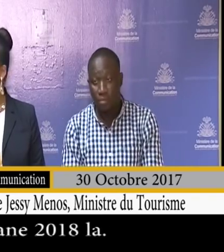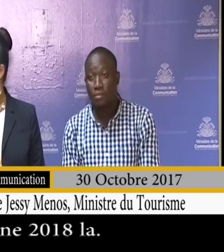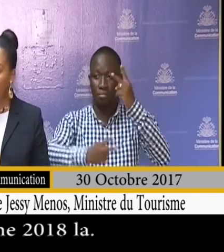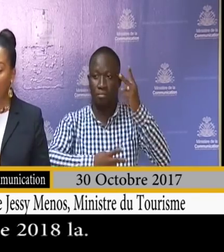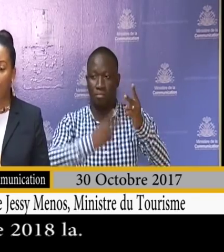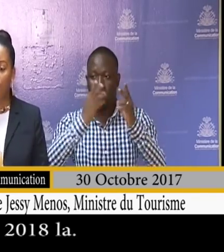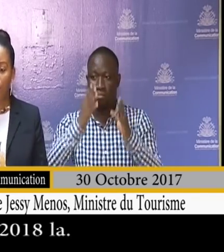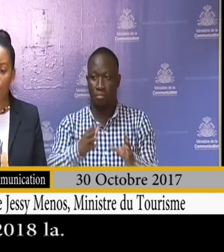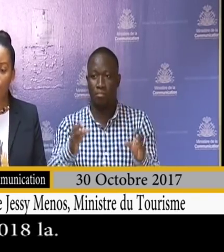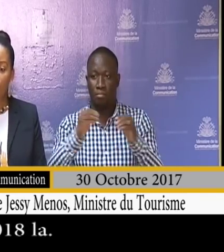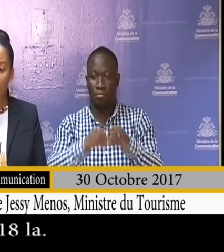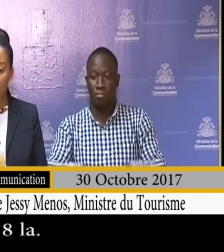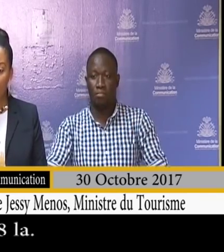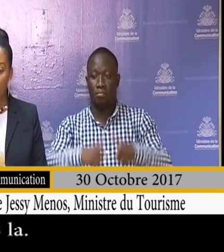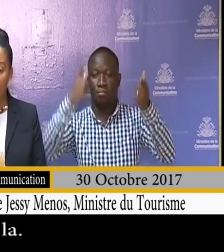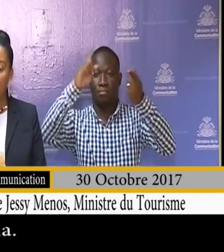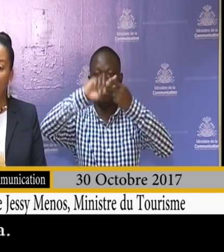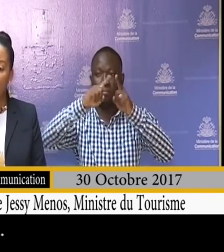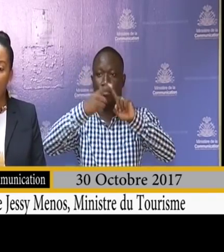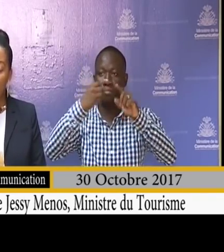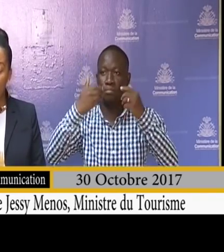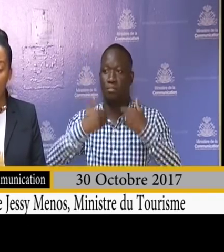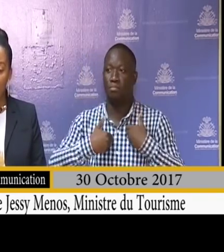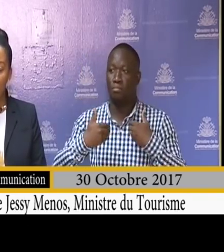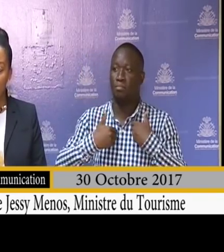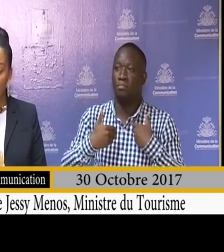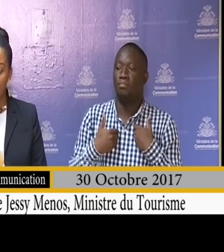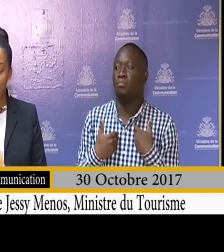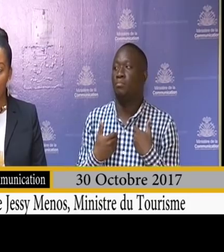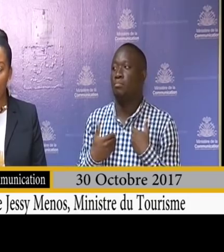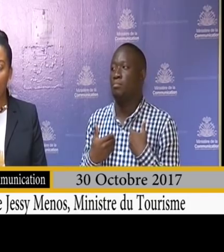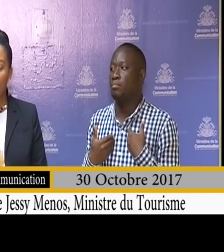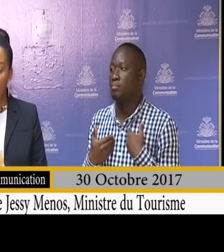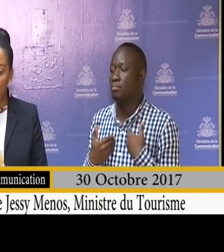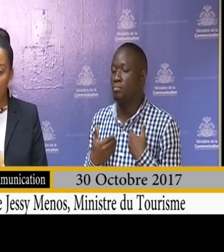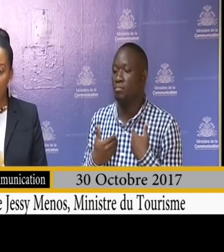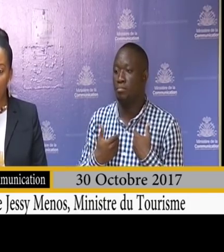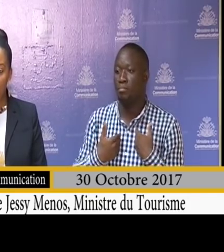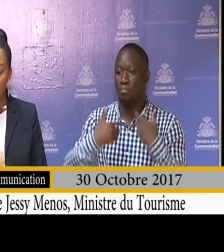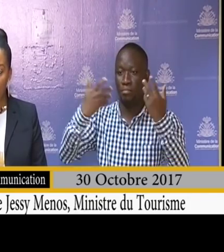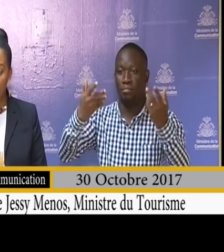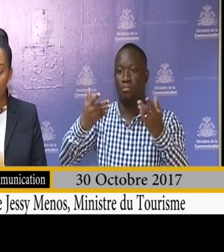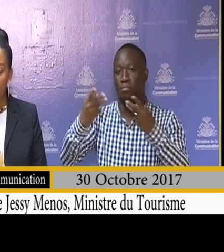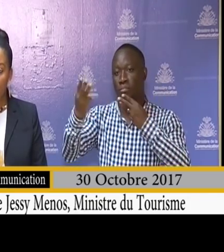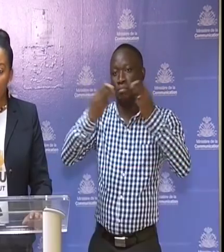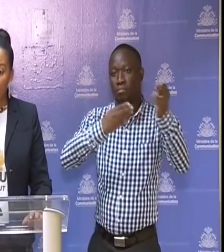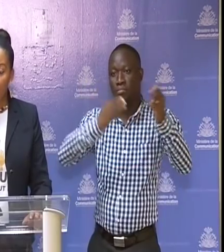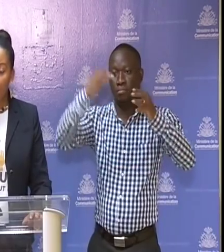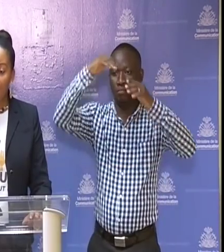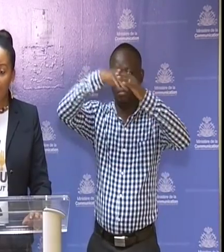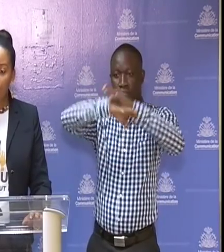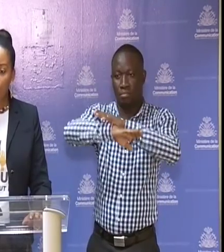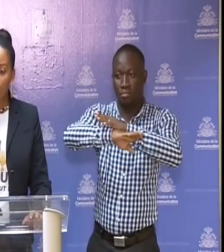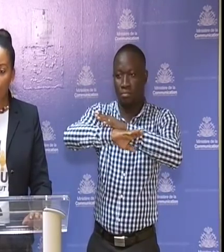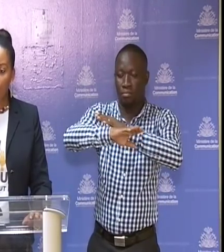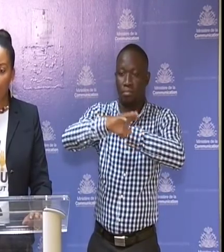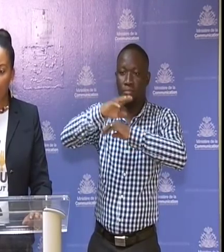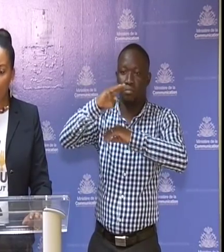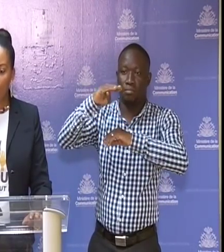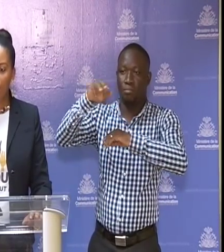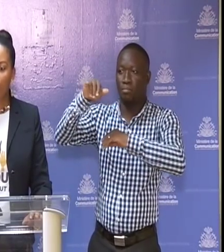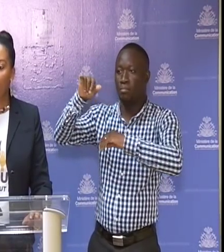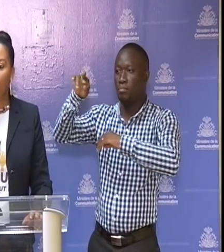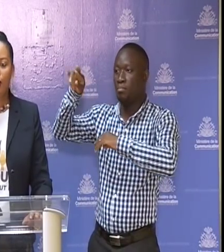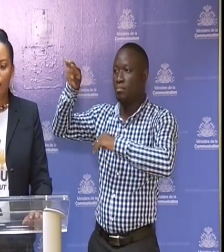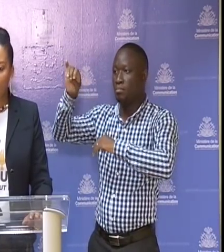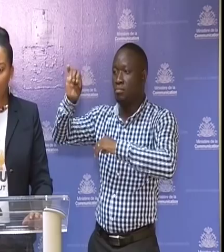Là. Le plus grand partenaire moins tôt au niveau du tourisme, c'est les collectivités territoriales via le ministère de l'Intérieur. Parce que mairie, il faut que